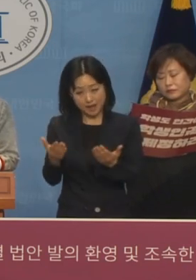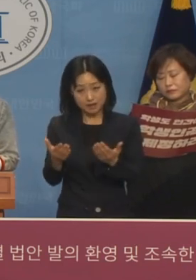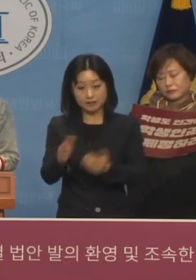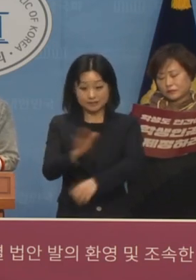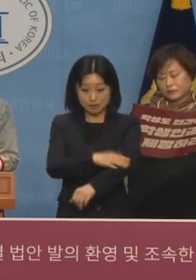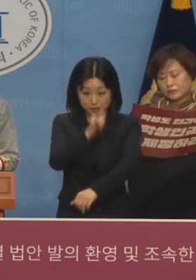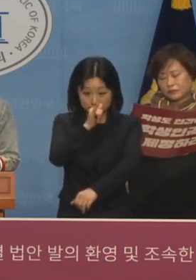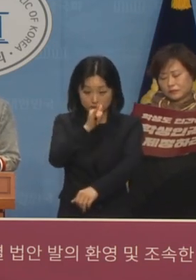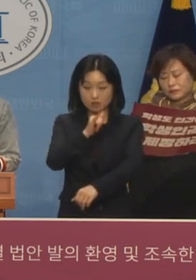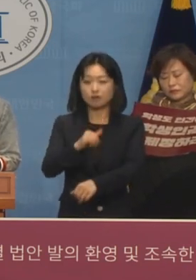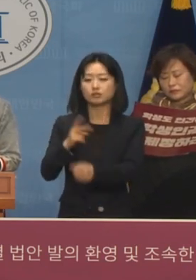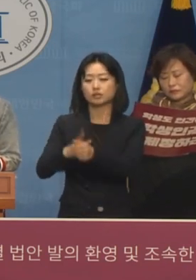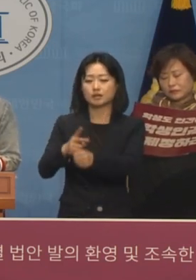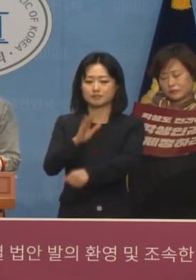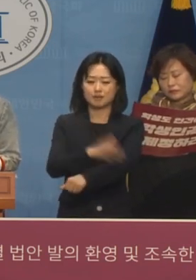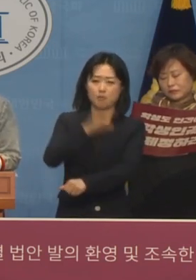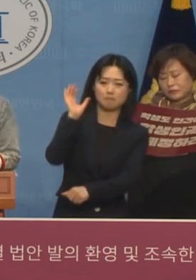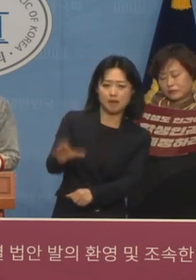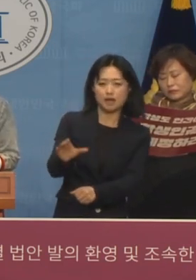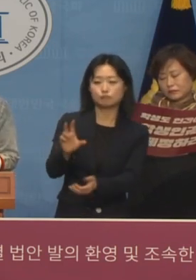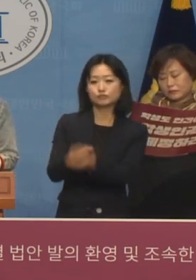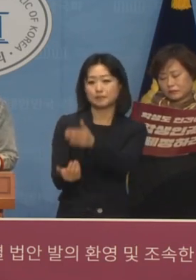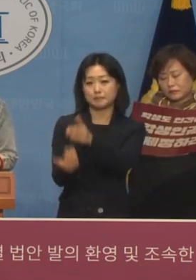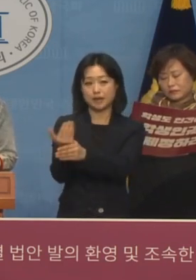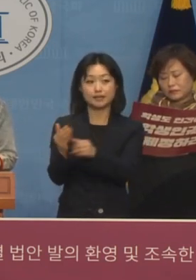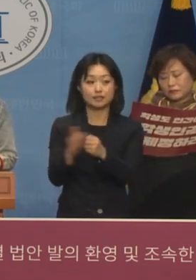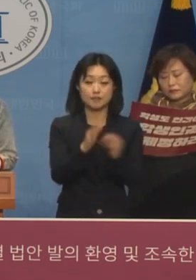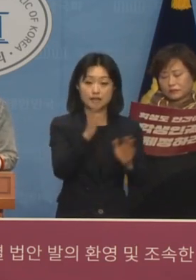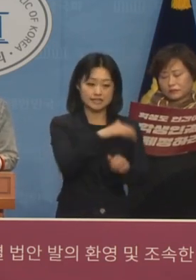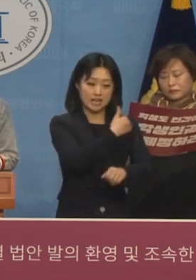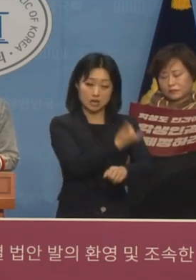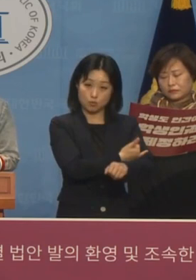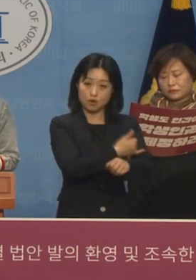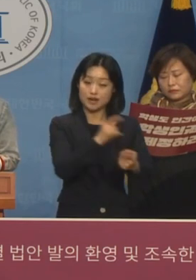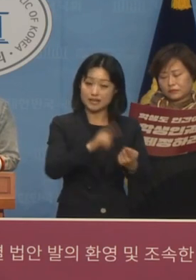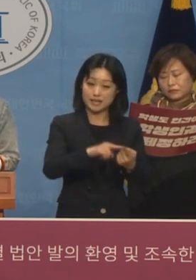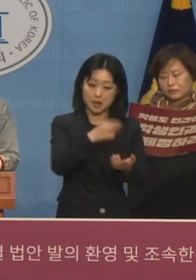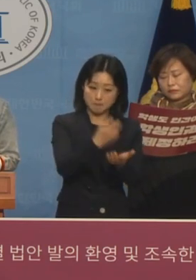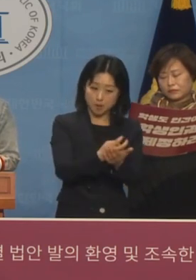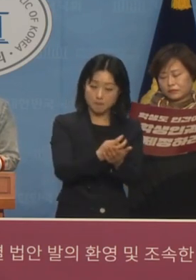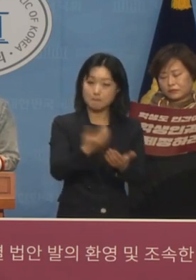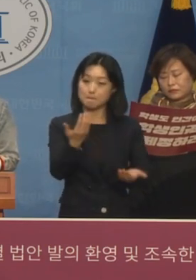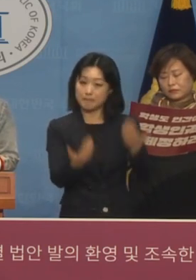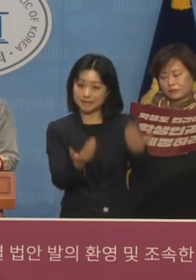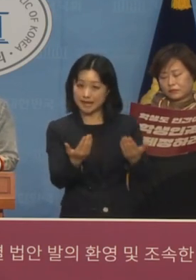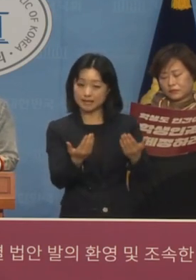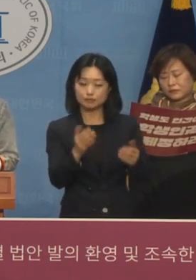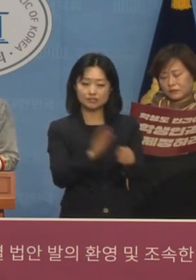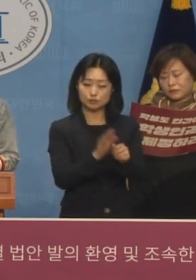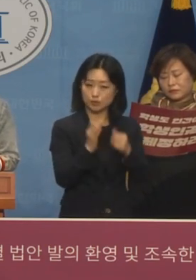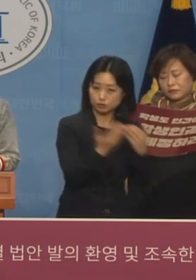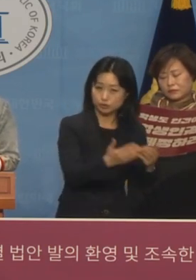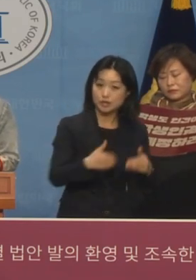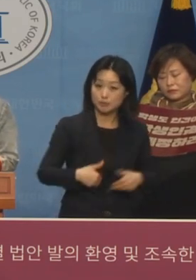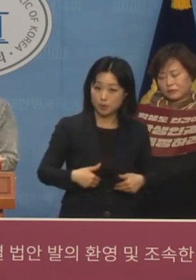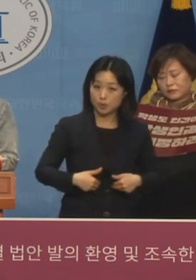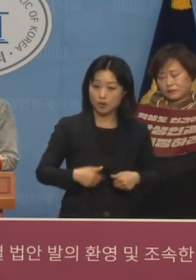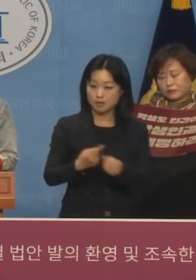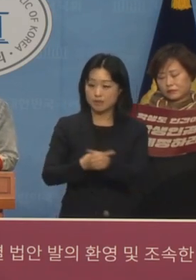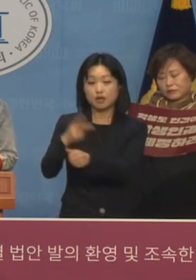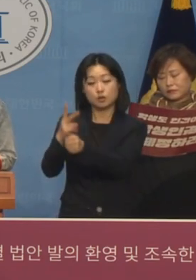교사에게 온전히 돌아갈 것이기 때문입니다. 학생인권에 관한 법률과 제도가 판단을 함께하고 구조적인 지원책 역시 마련한다면